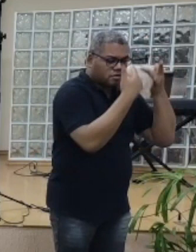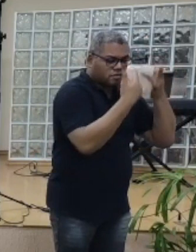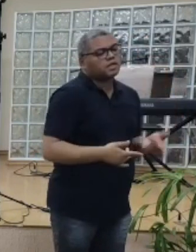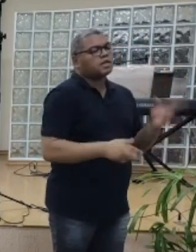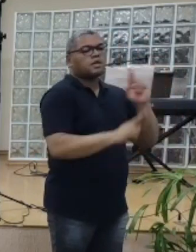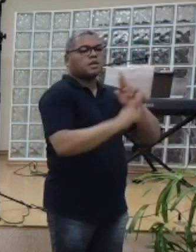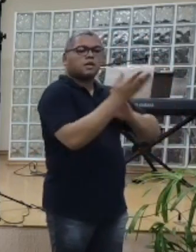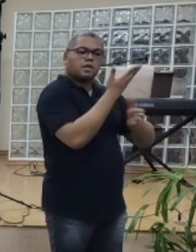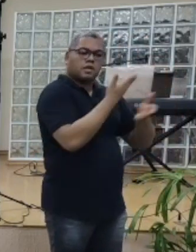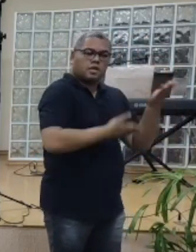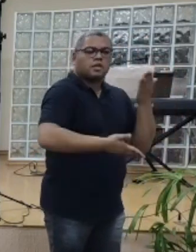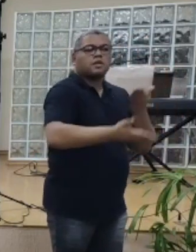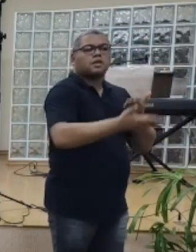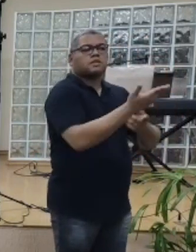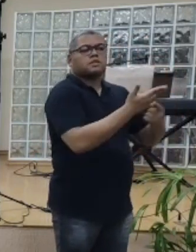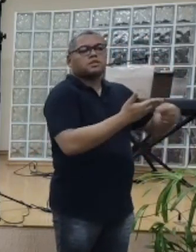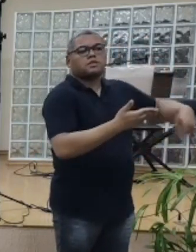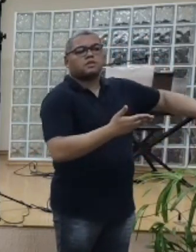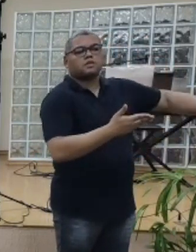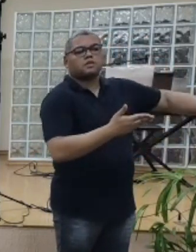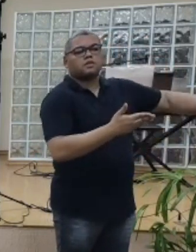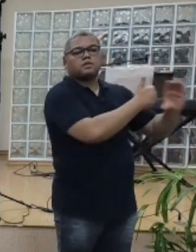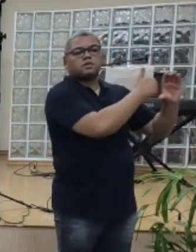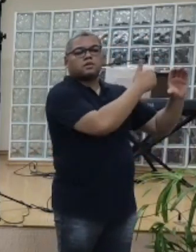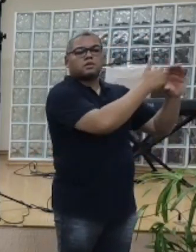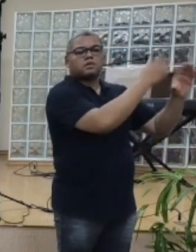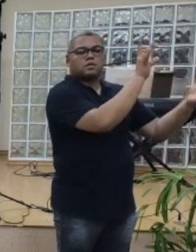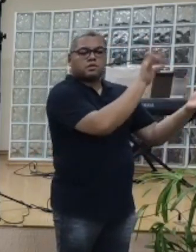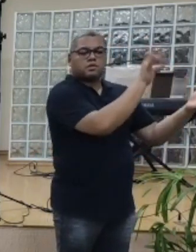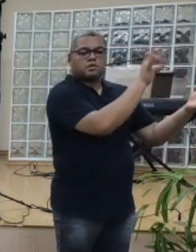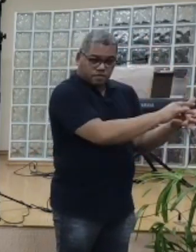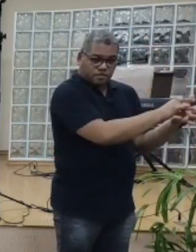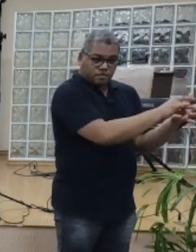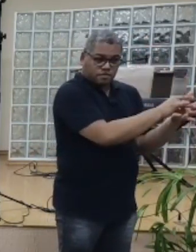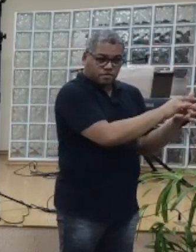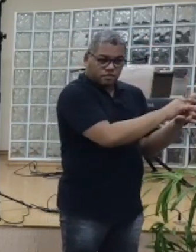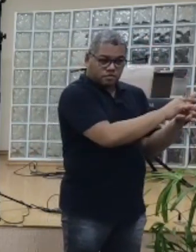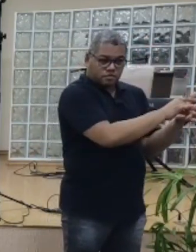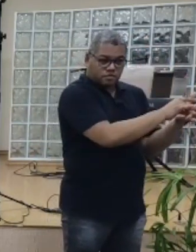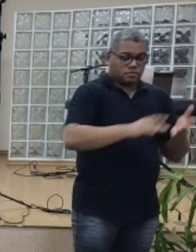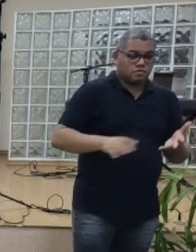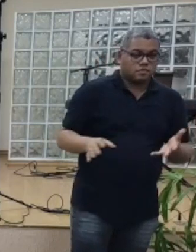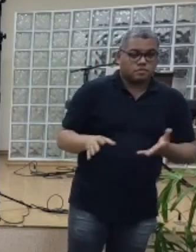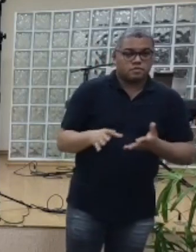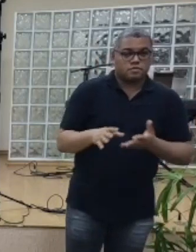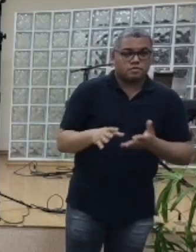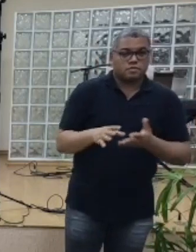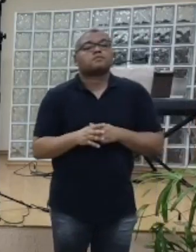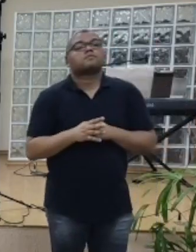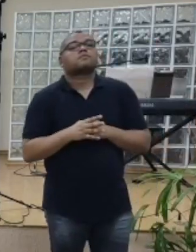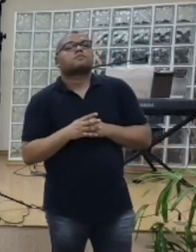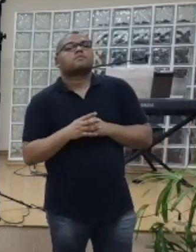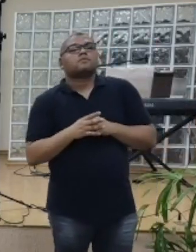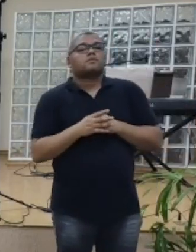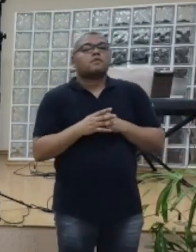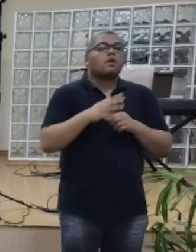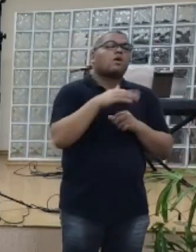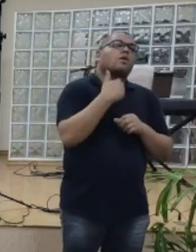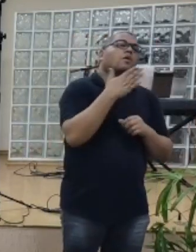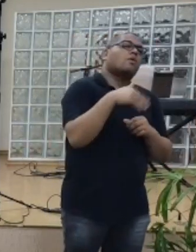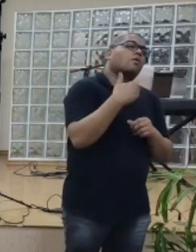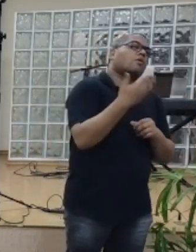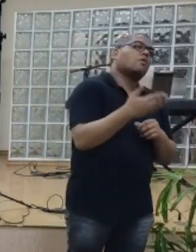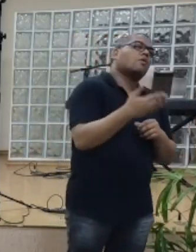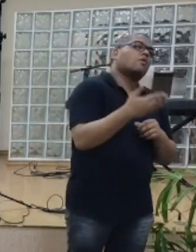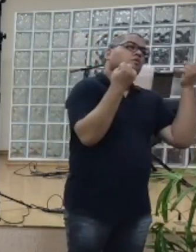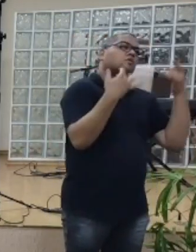a expressão que ele dá aqui, talvez as mães entendam muito melhor do que nós pais, né? Quando ele diz